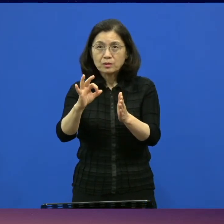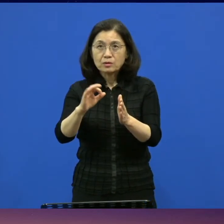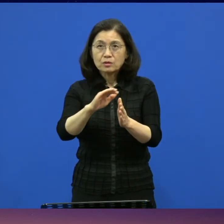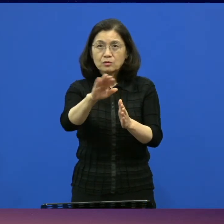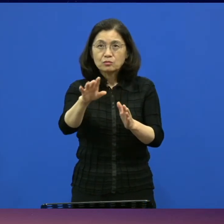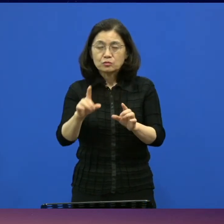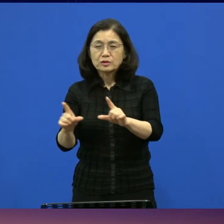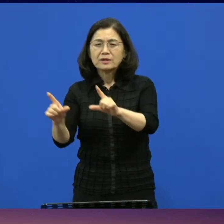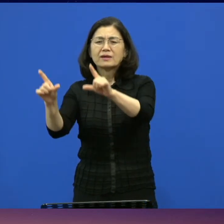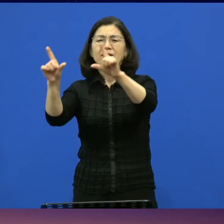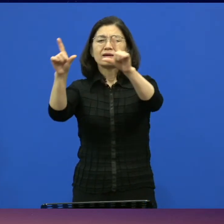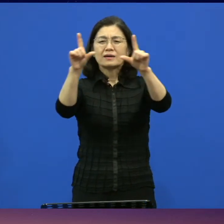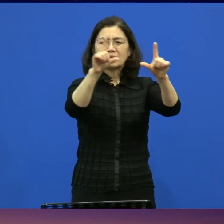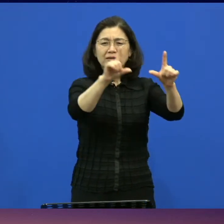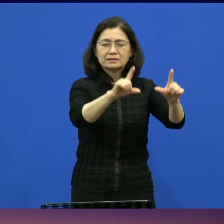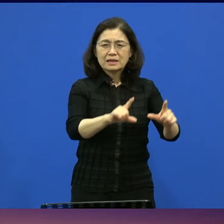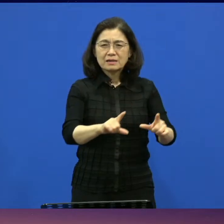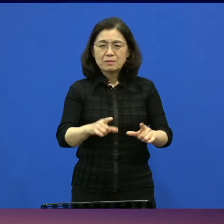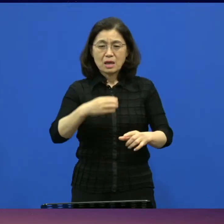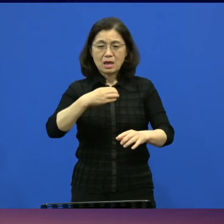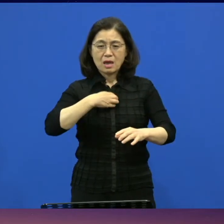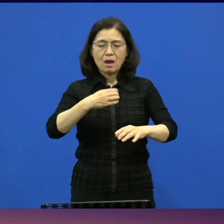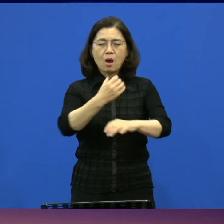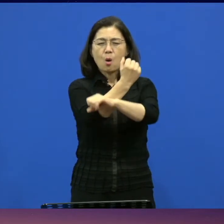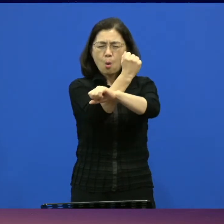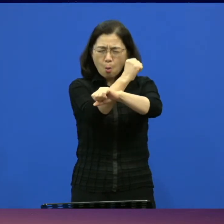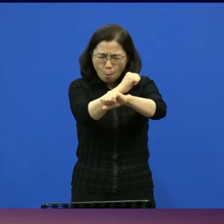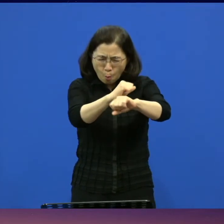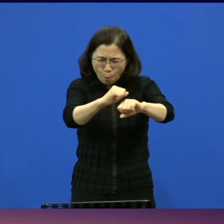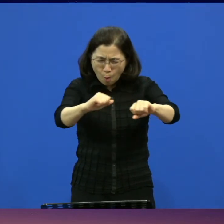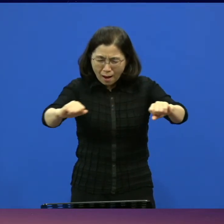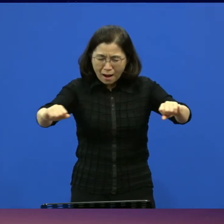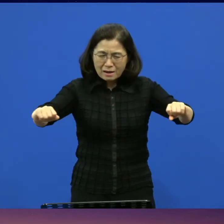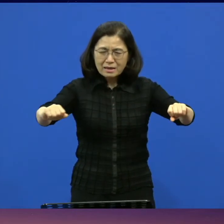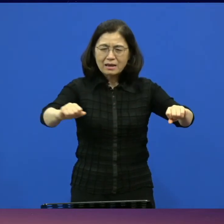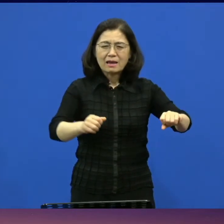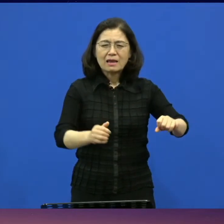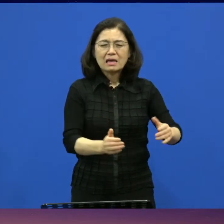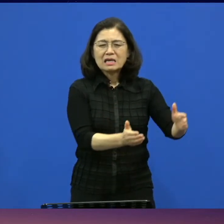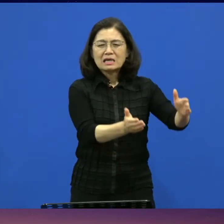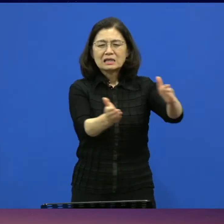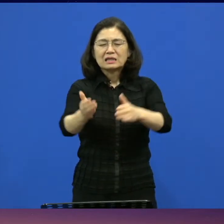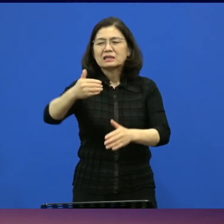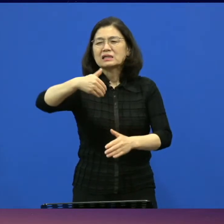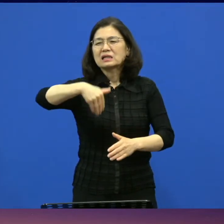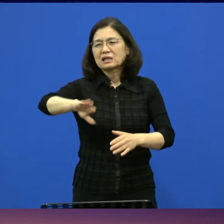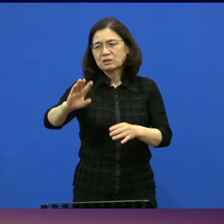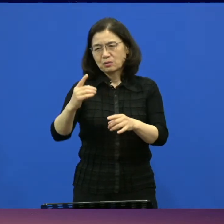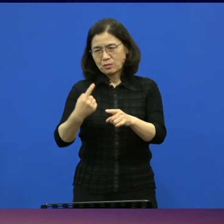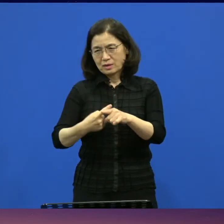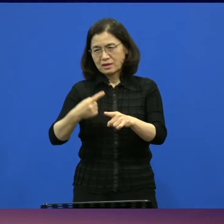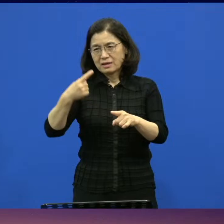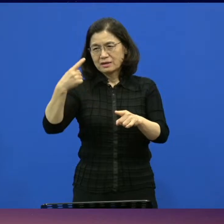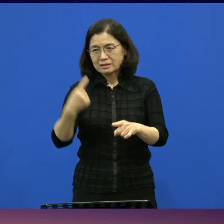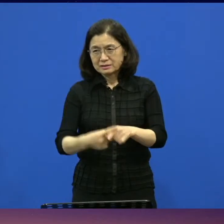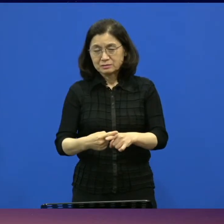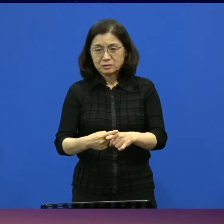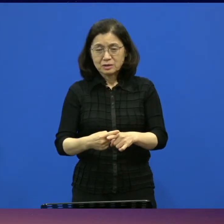사실 광야의 길을 걷고 있다고 볼 수 있어요. 광야의 길. 이 광야의 길은 쉽지가 않거든요. 길이